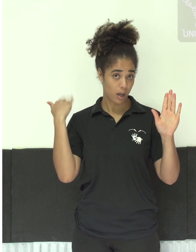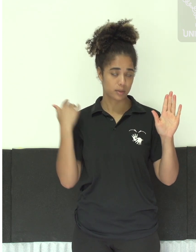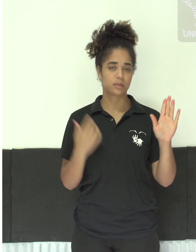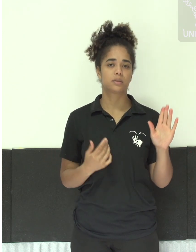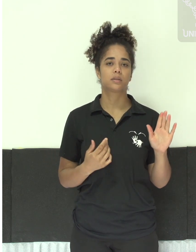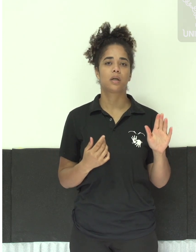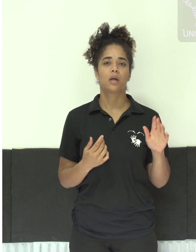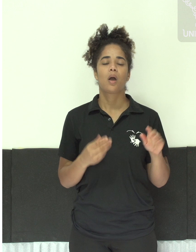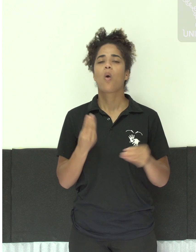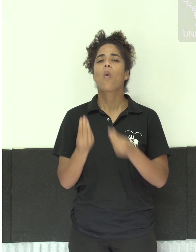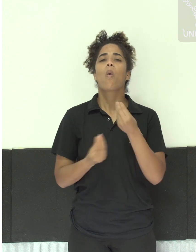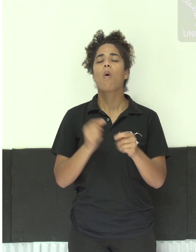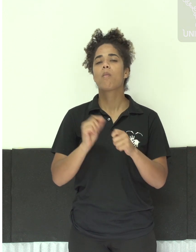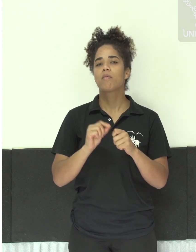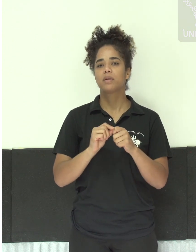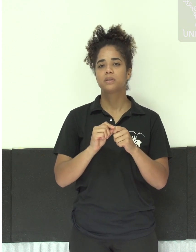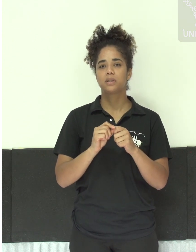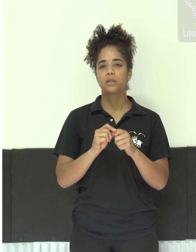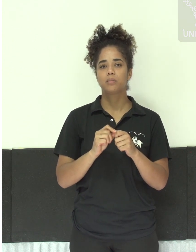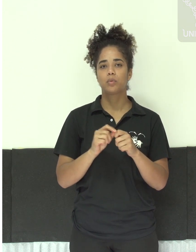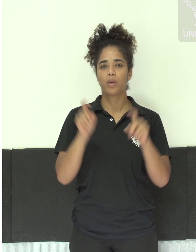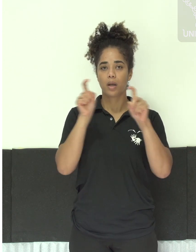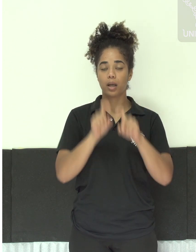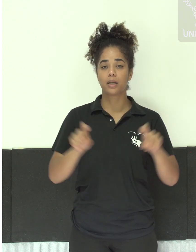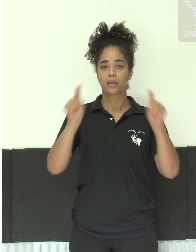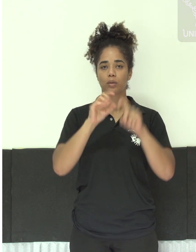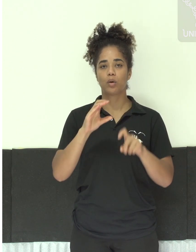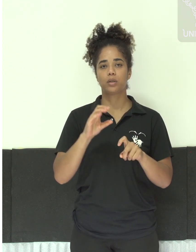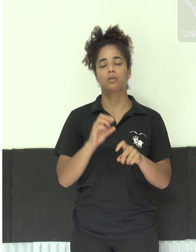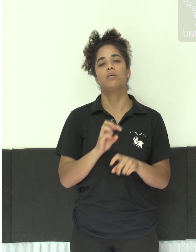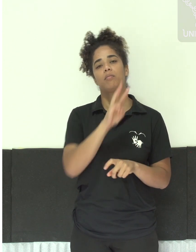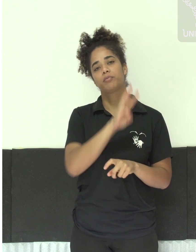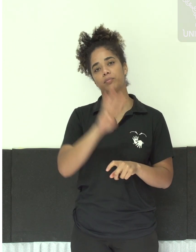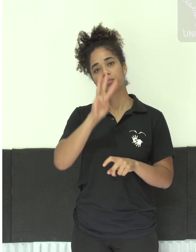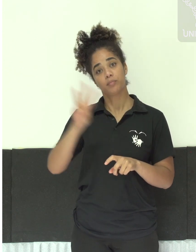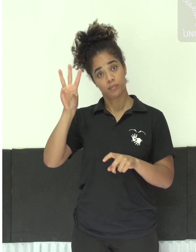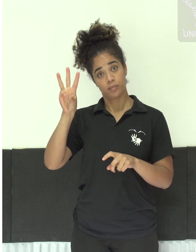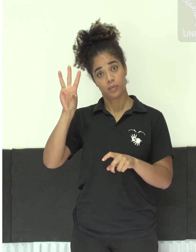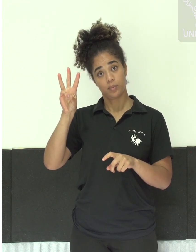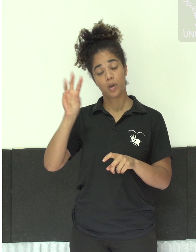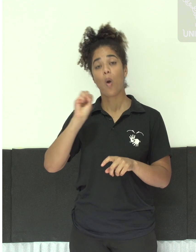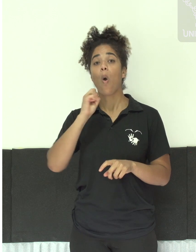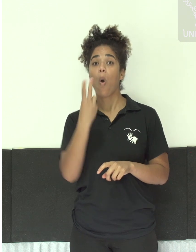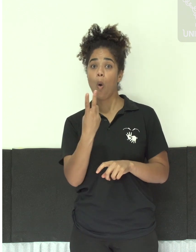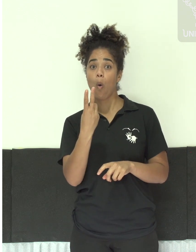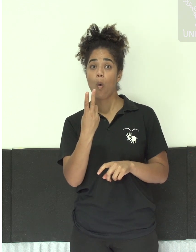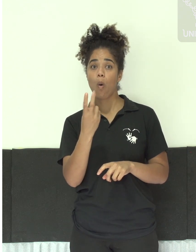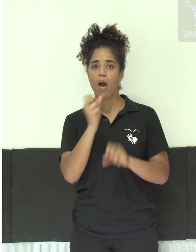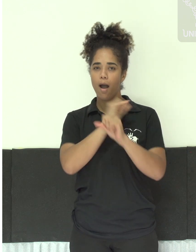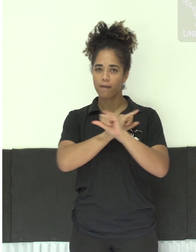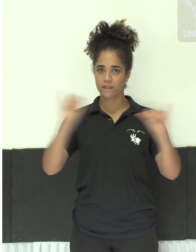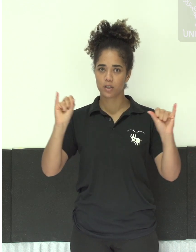de eletrônico, via correio eletrônico /e-mail, ou via